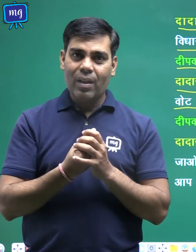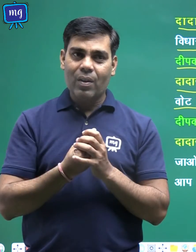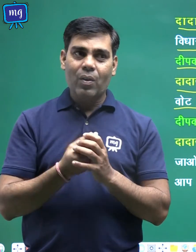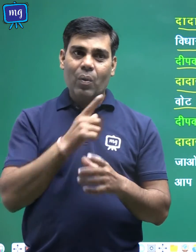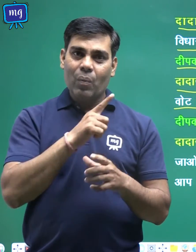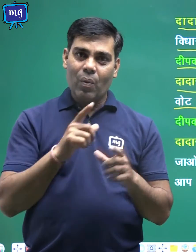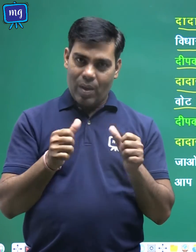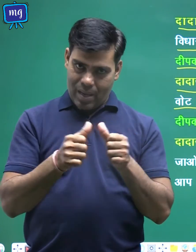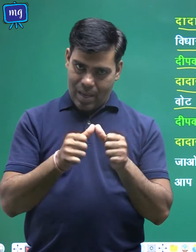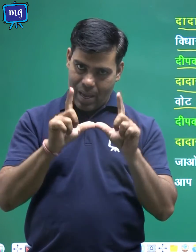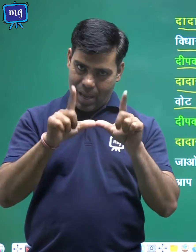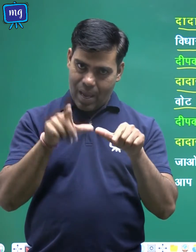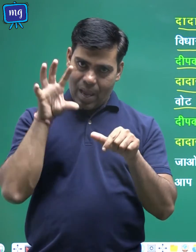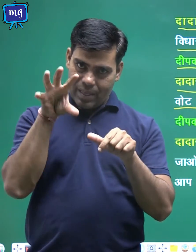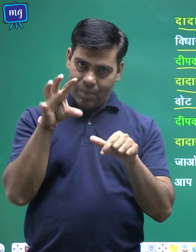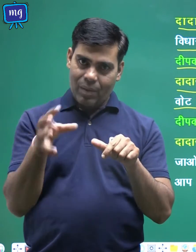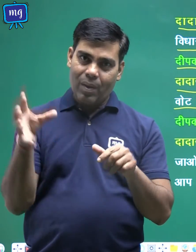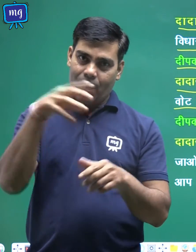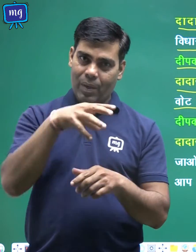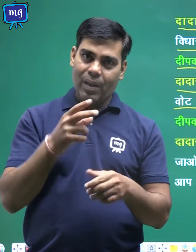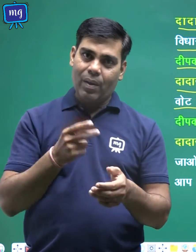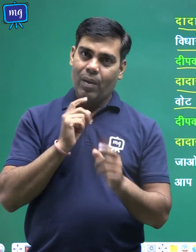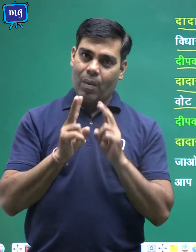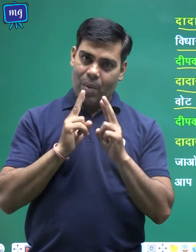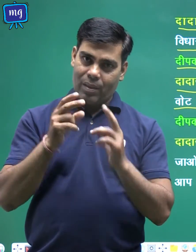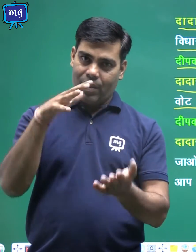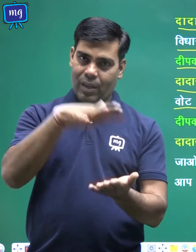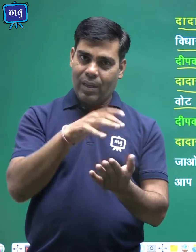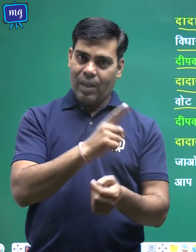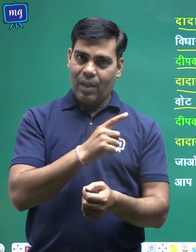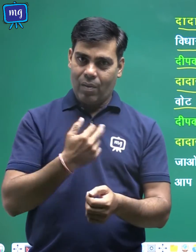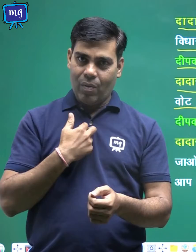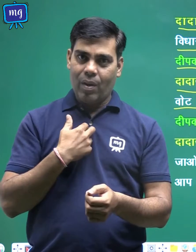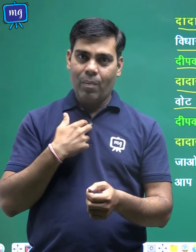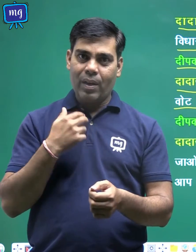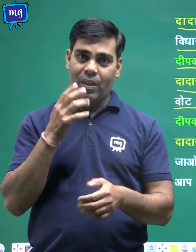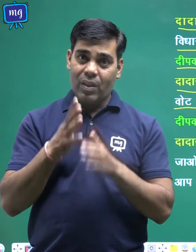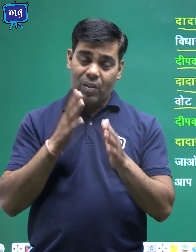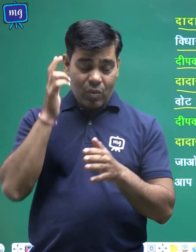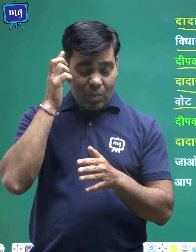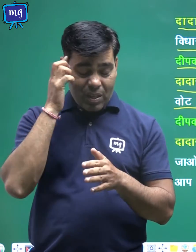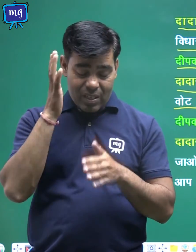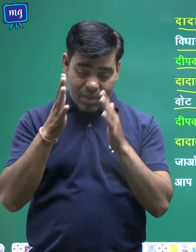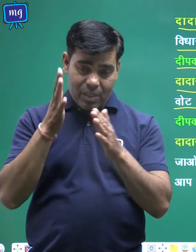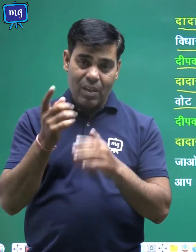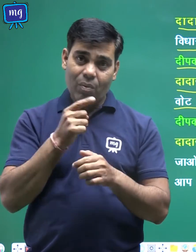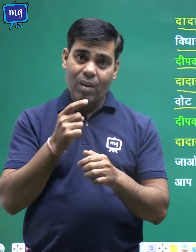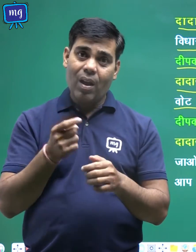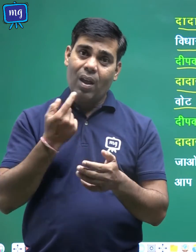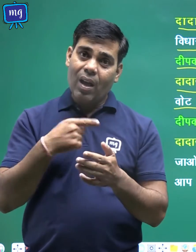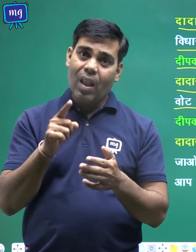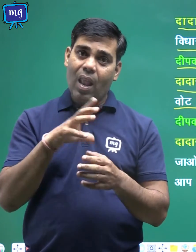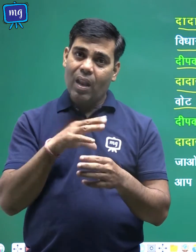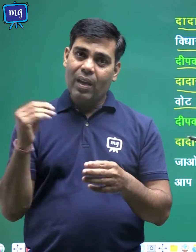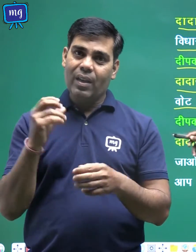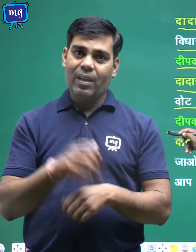विधानसभा में अपनी बात रखेंगे और हमारी समस्याओं का हल करेंगे।